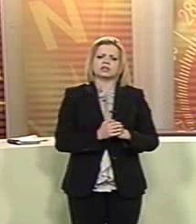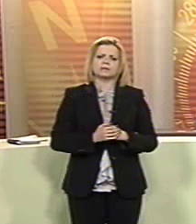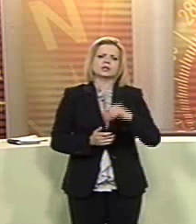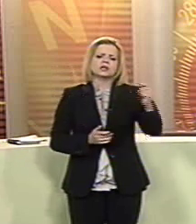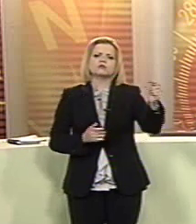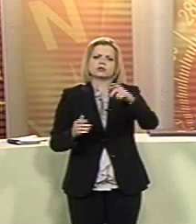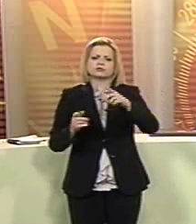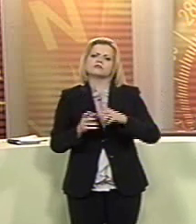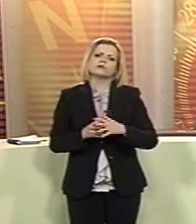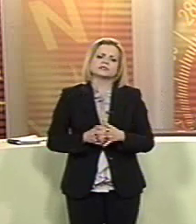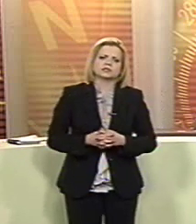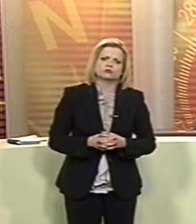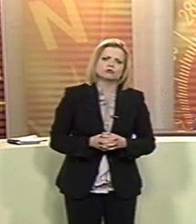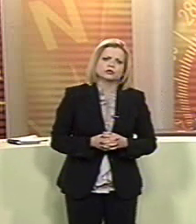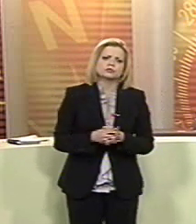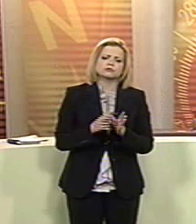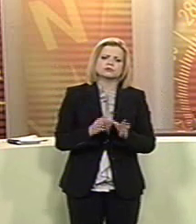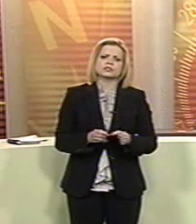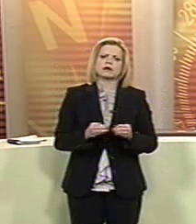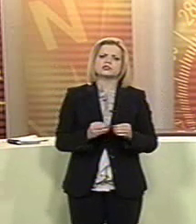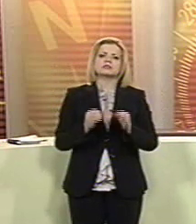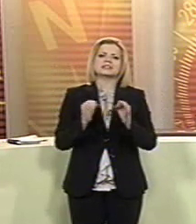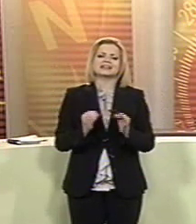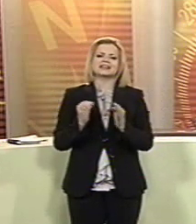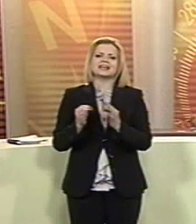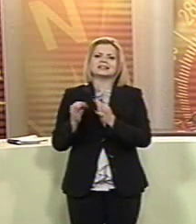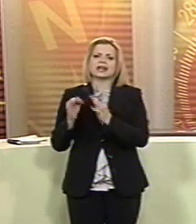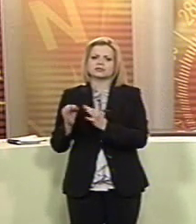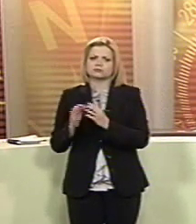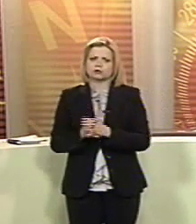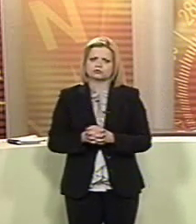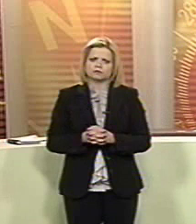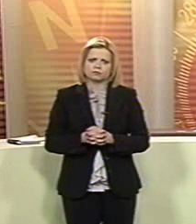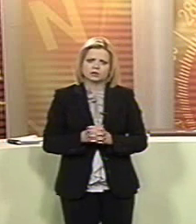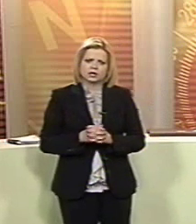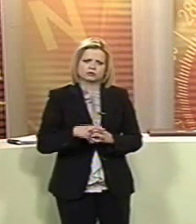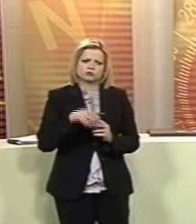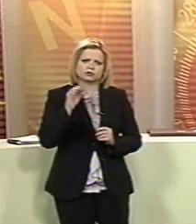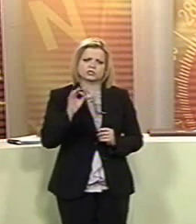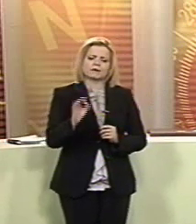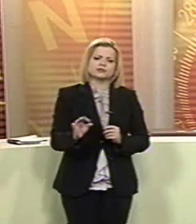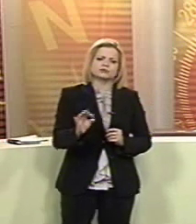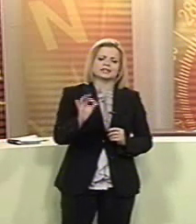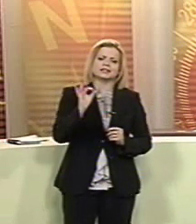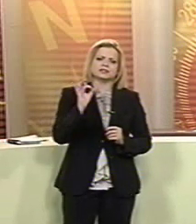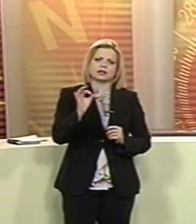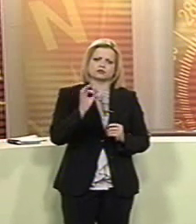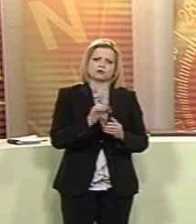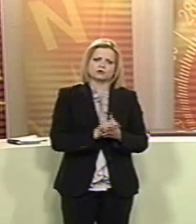ter. E o Código Civil apresenta a solução. A solução está no artigo 73 do Código Civil. A solução está no artigo 73 do Código